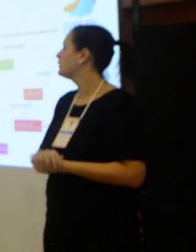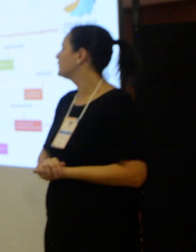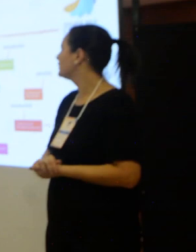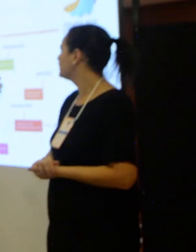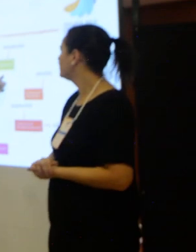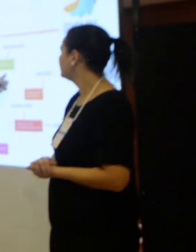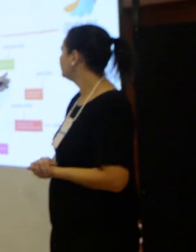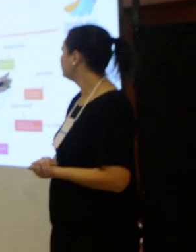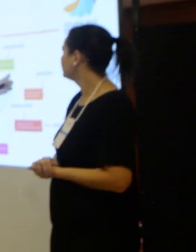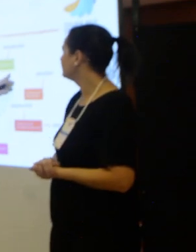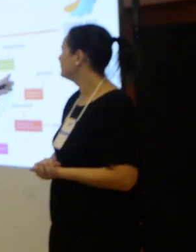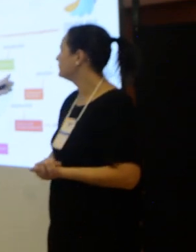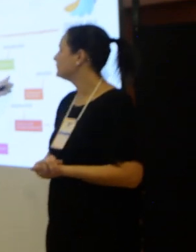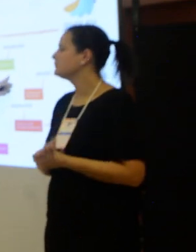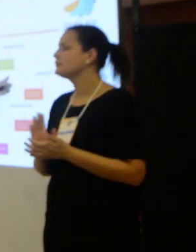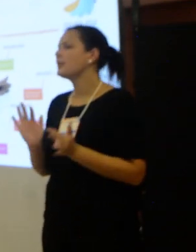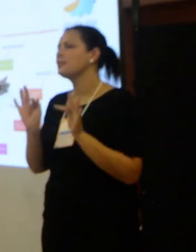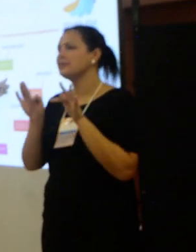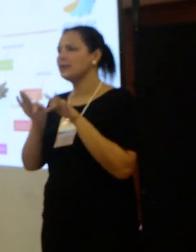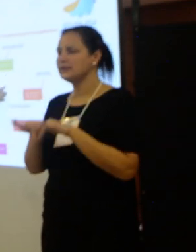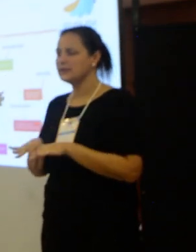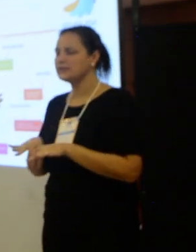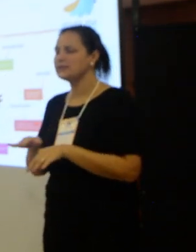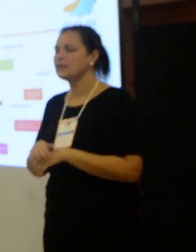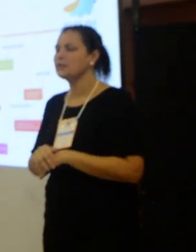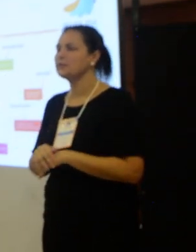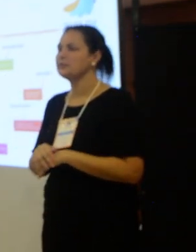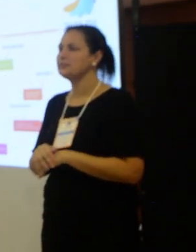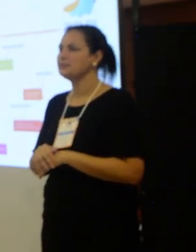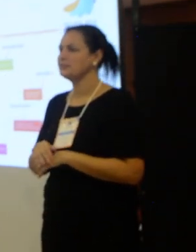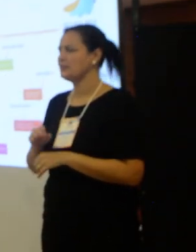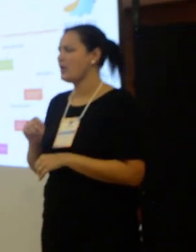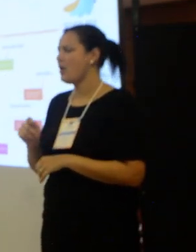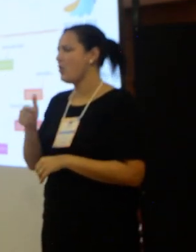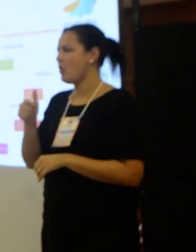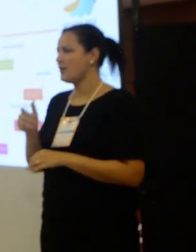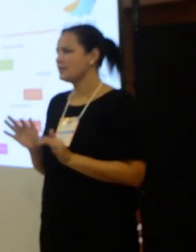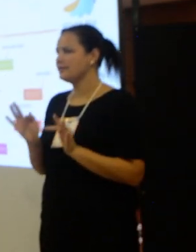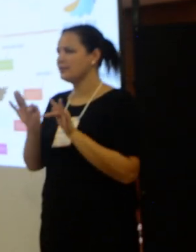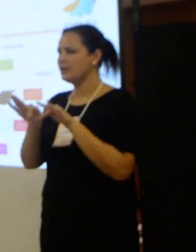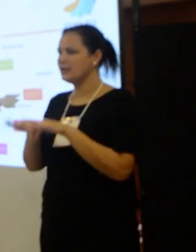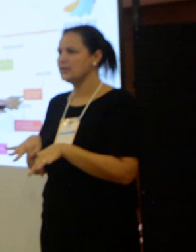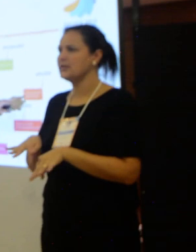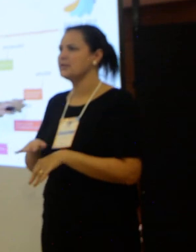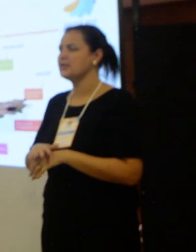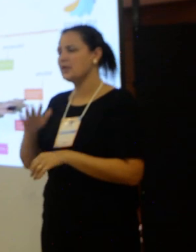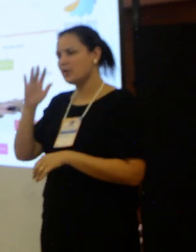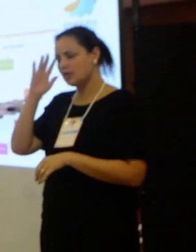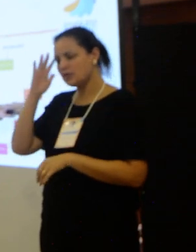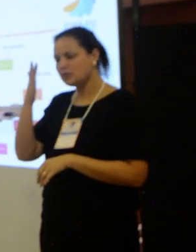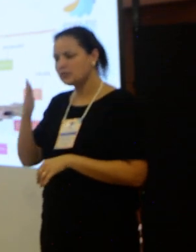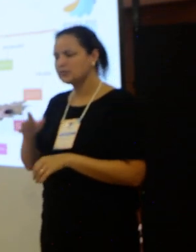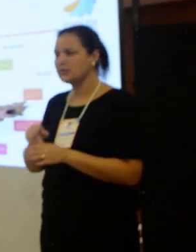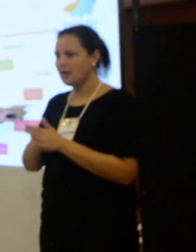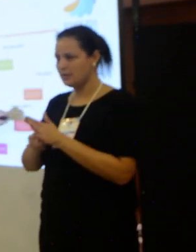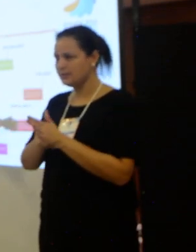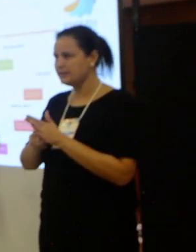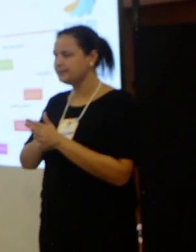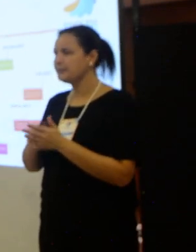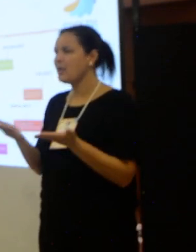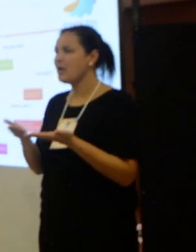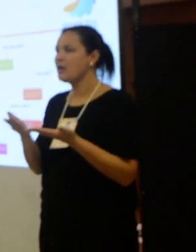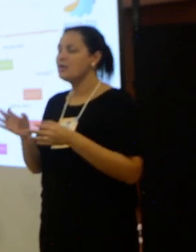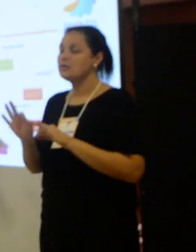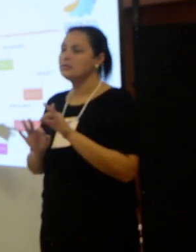Já estamos na finalização do diagnóstico, da primeira etapa do diagnóstico. Já estamos, então, no